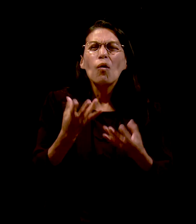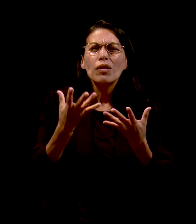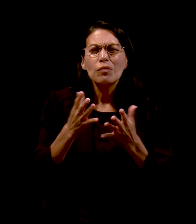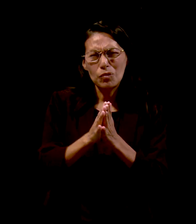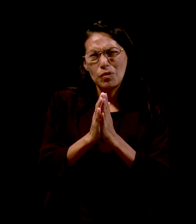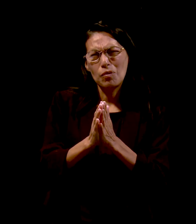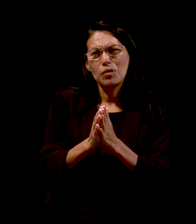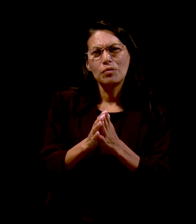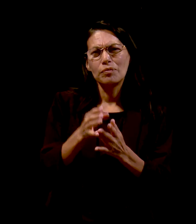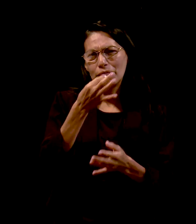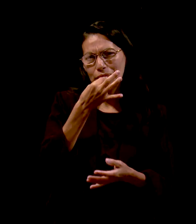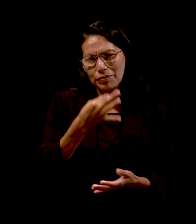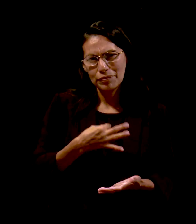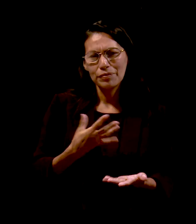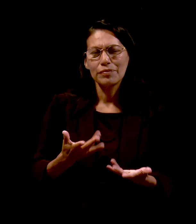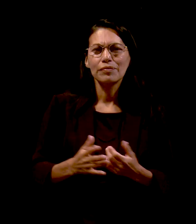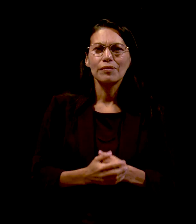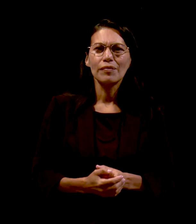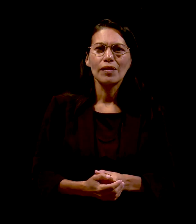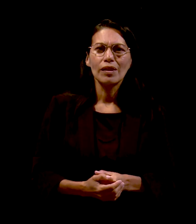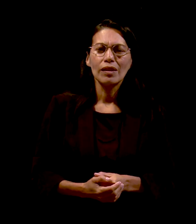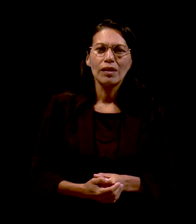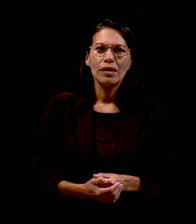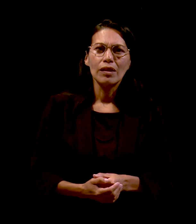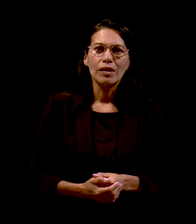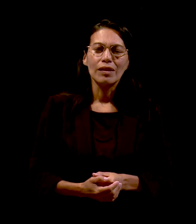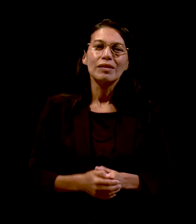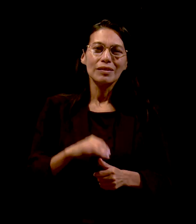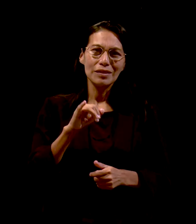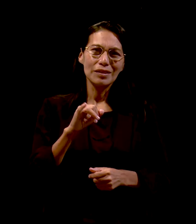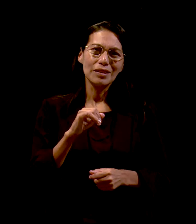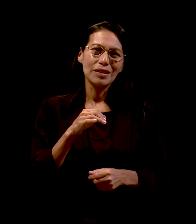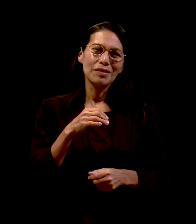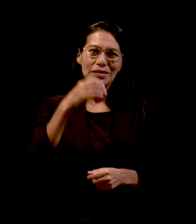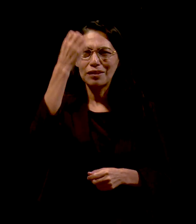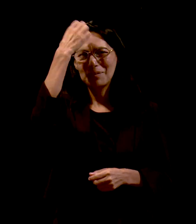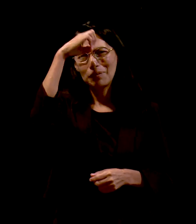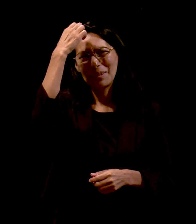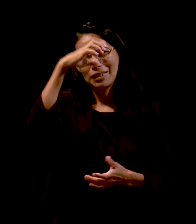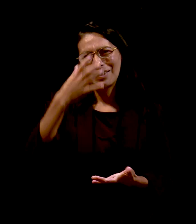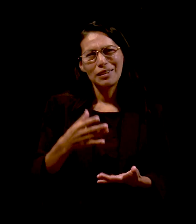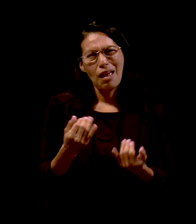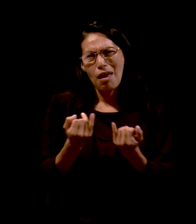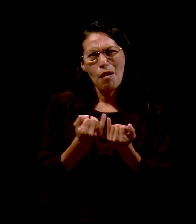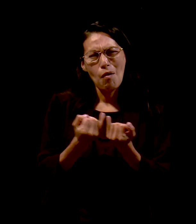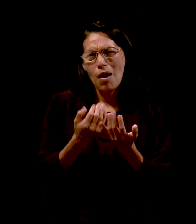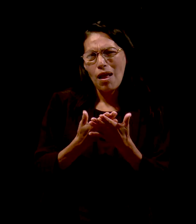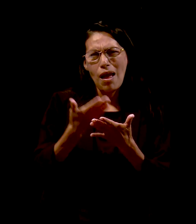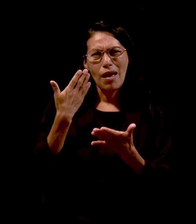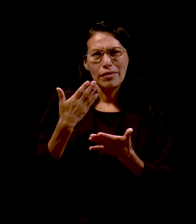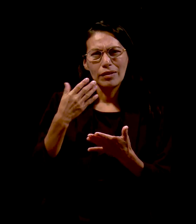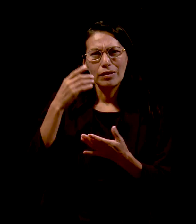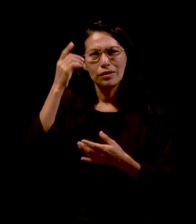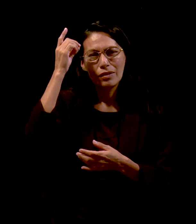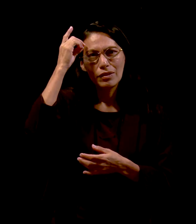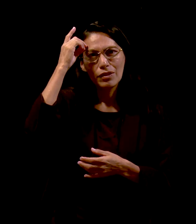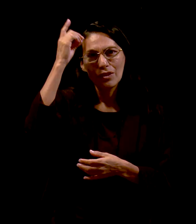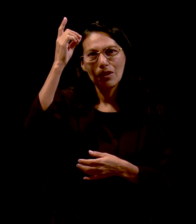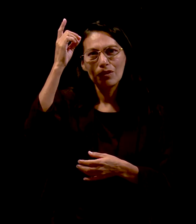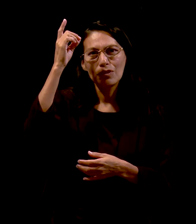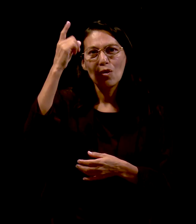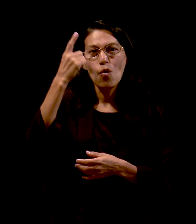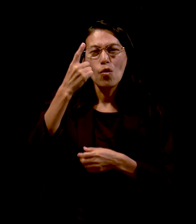algo así como no también que es una experiencia muy curiosa así como en la anterior dios se tardó un año